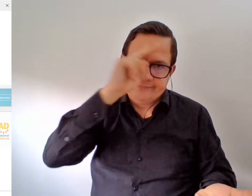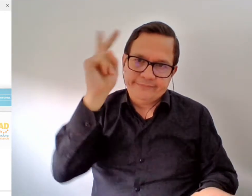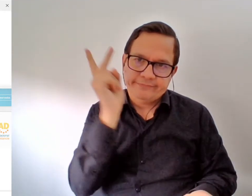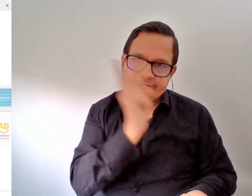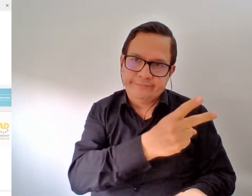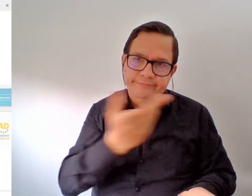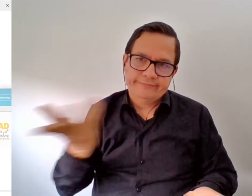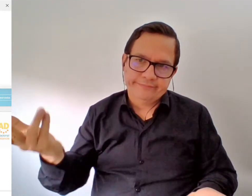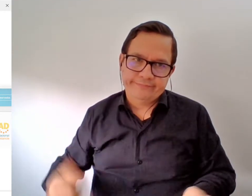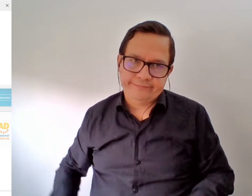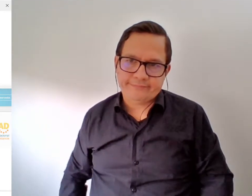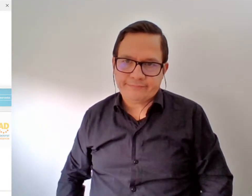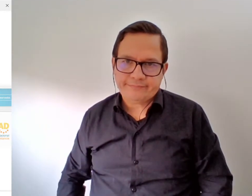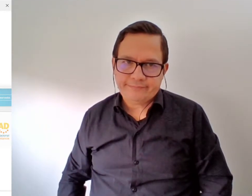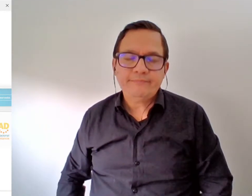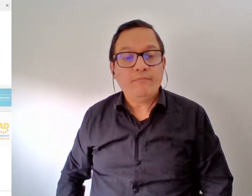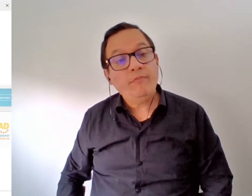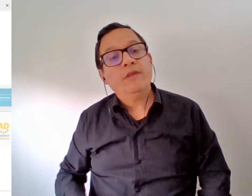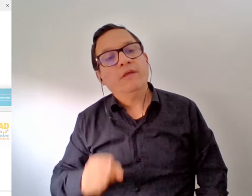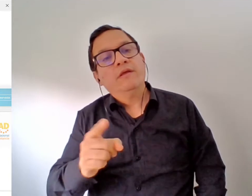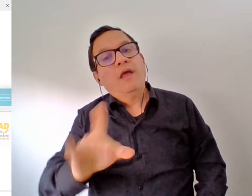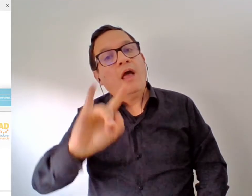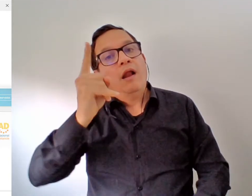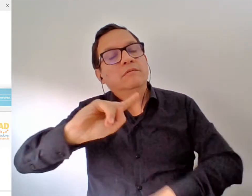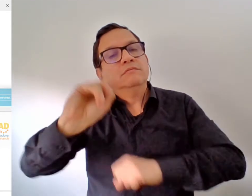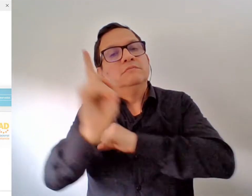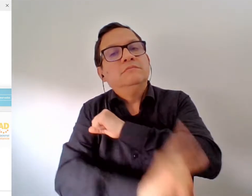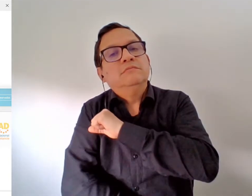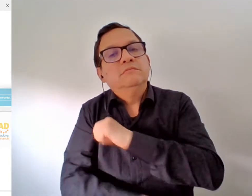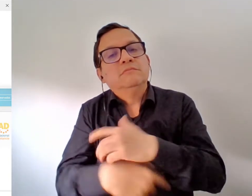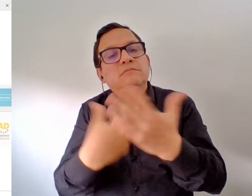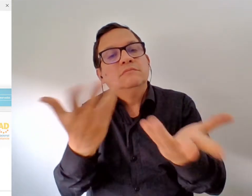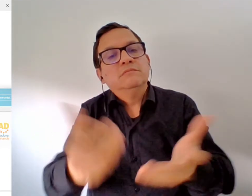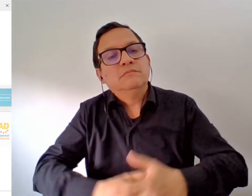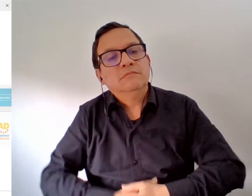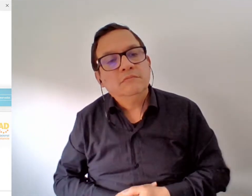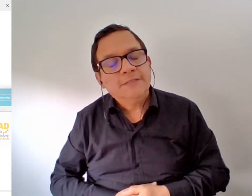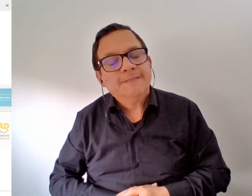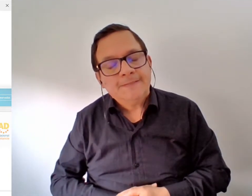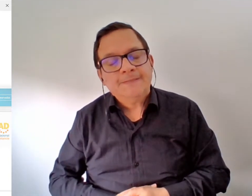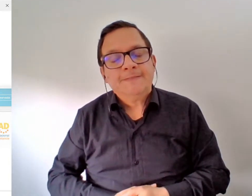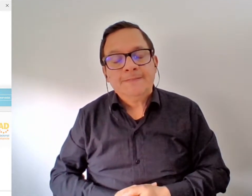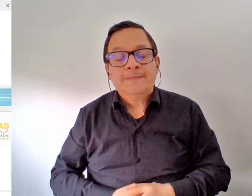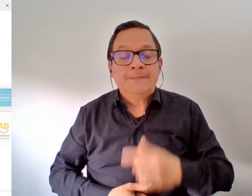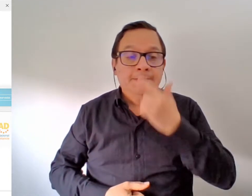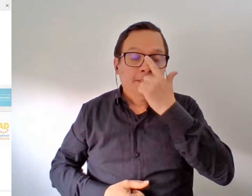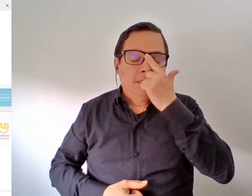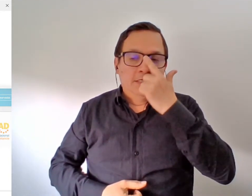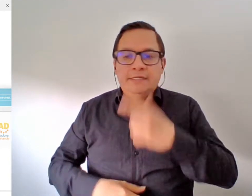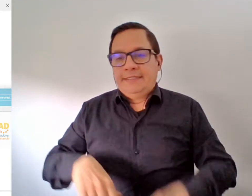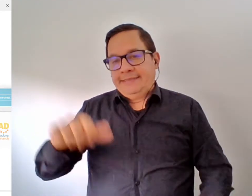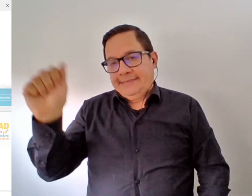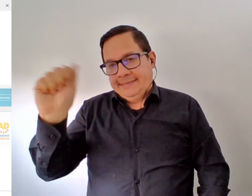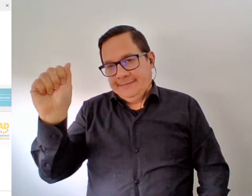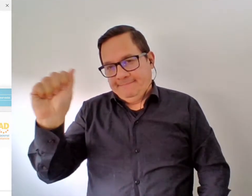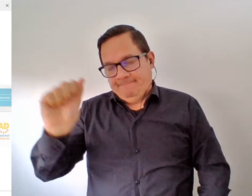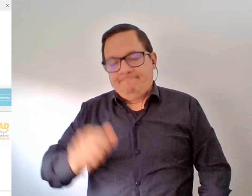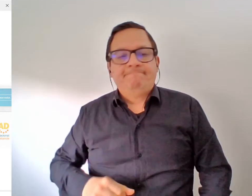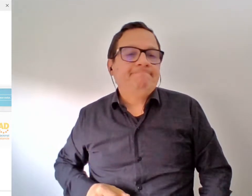universidad. Las sanciones académicas a las que se enfrentará el estudiante son las